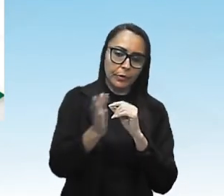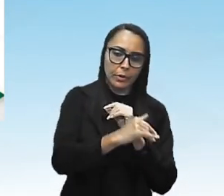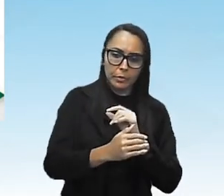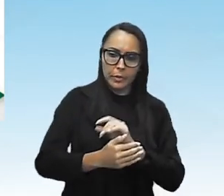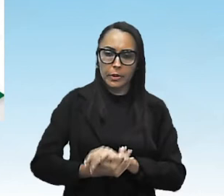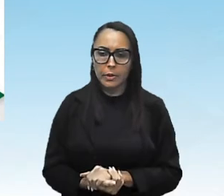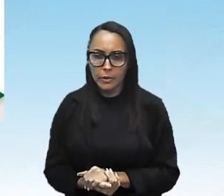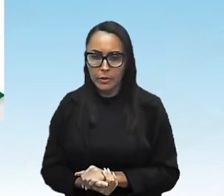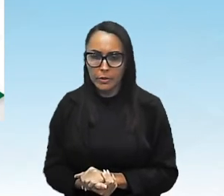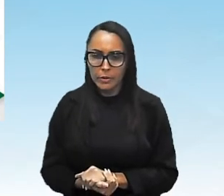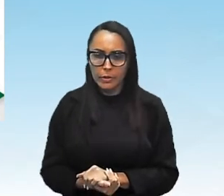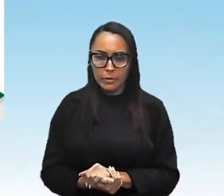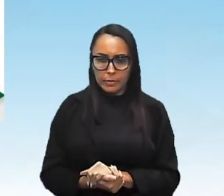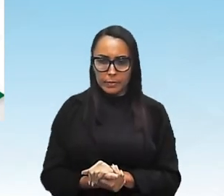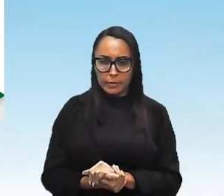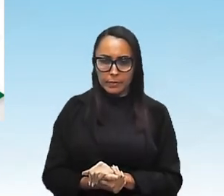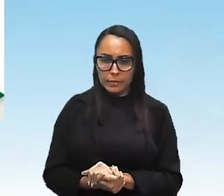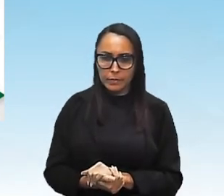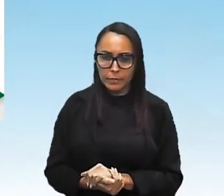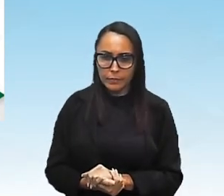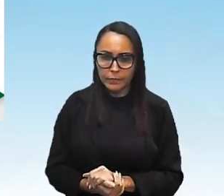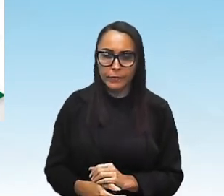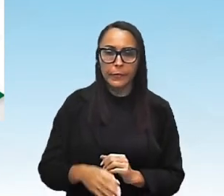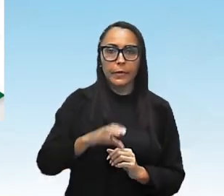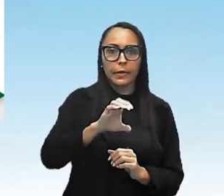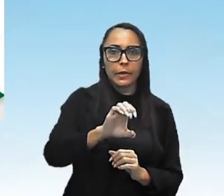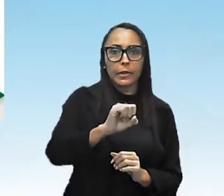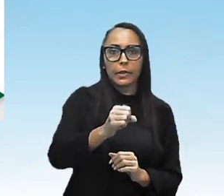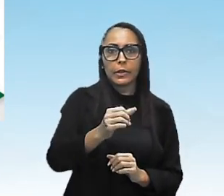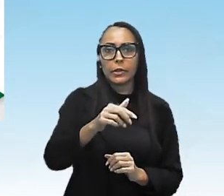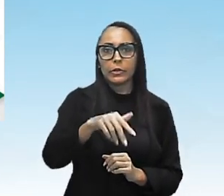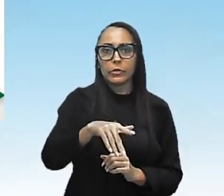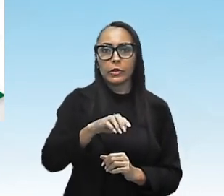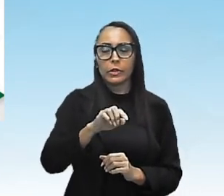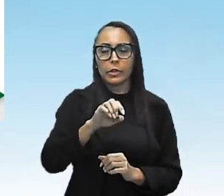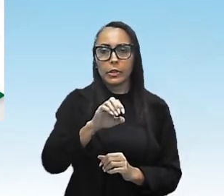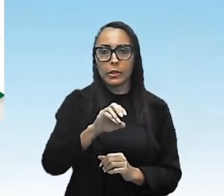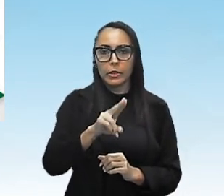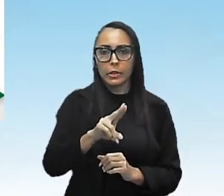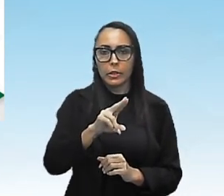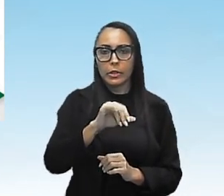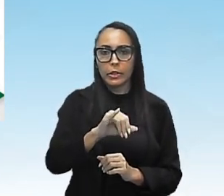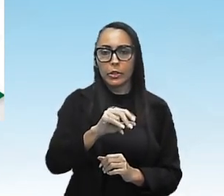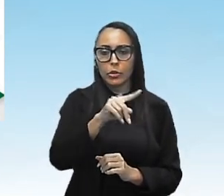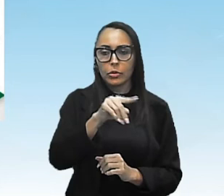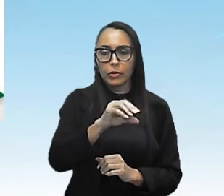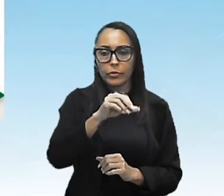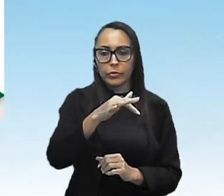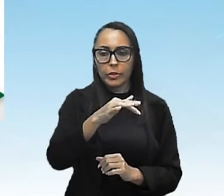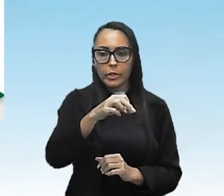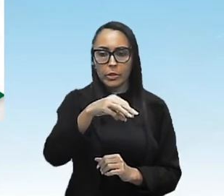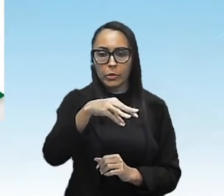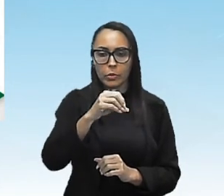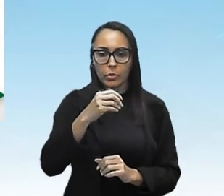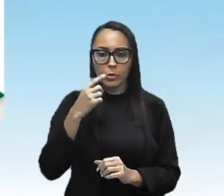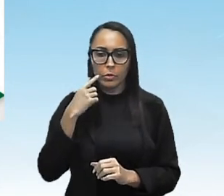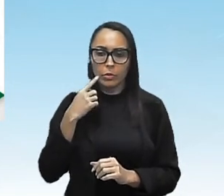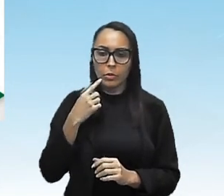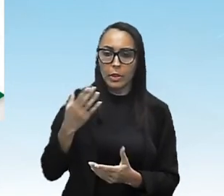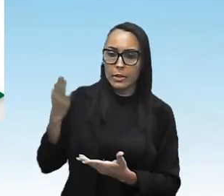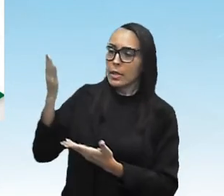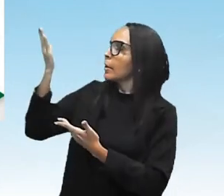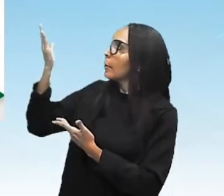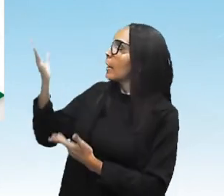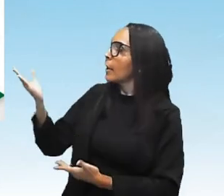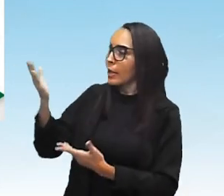Anarquismo, esquizofrênico, certo? Anarquismo, como na tela, esse ismo é um sufixo, é um